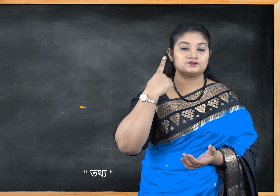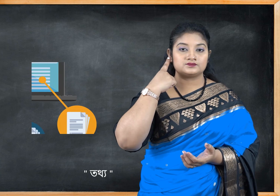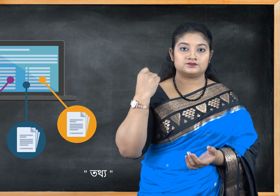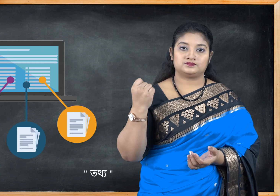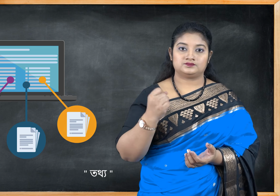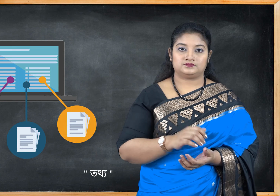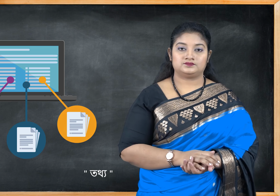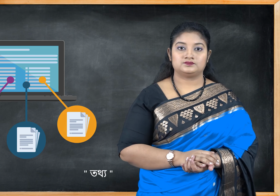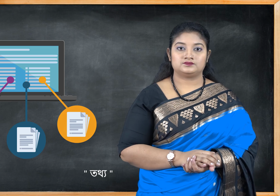তথ্য,